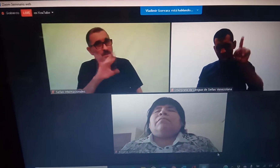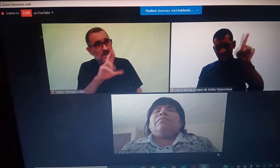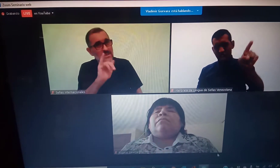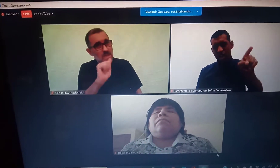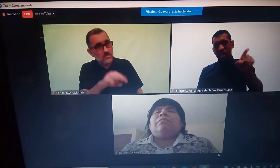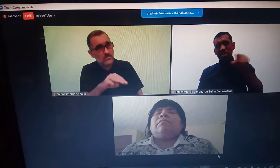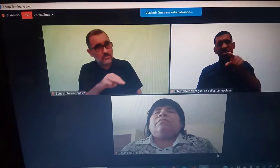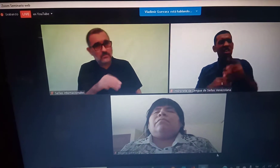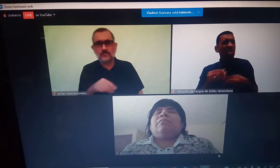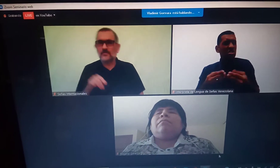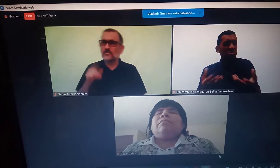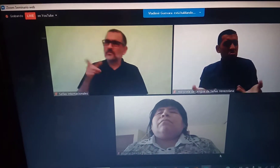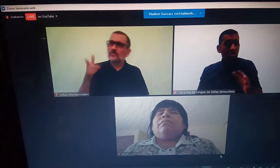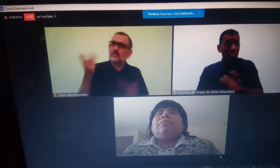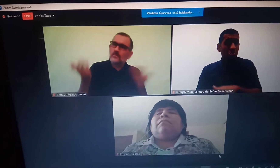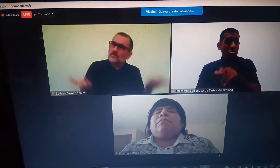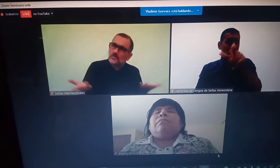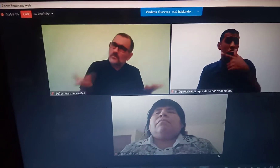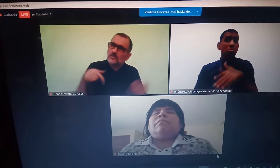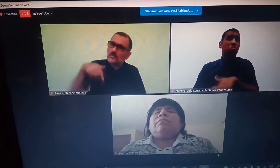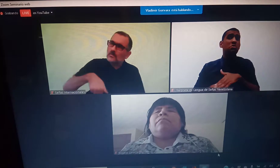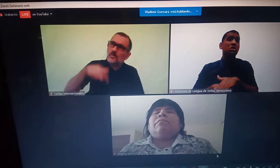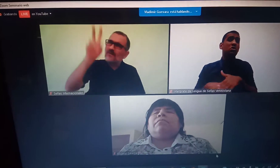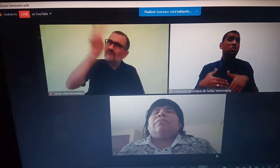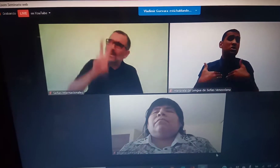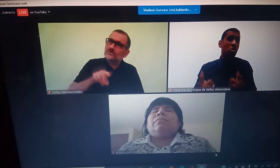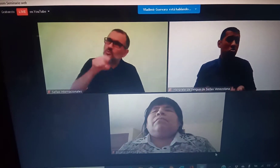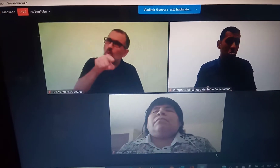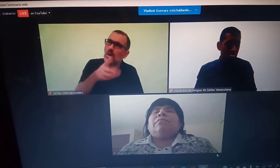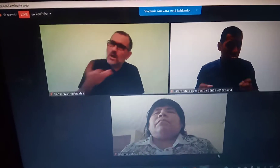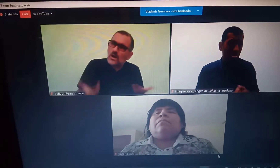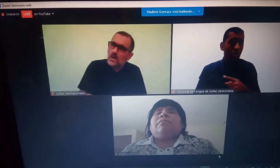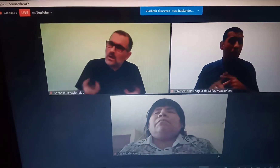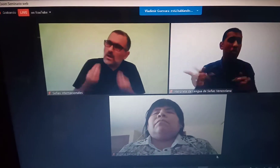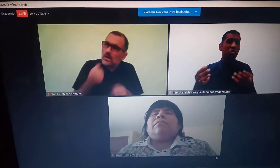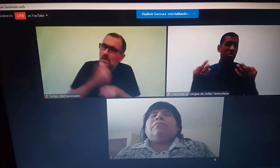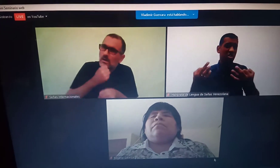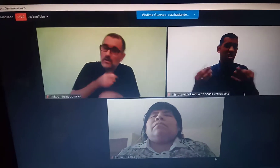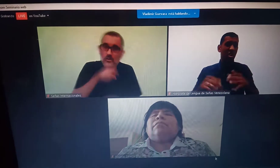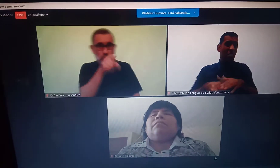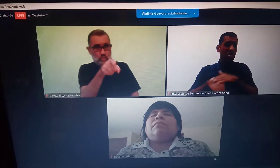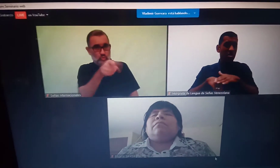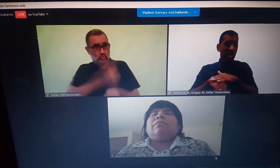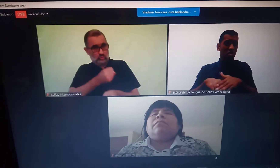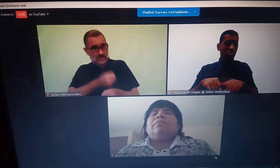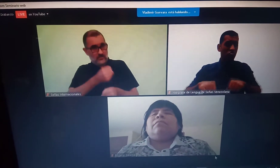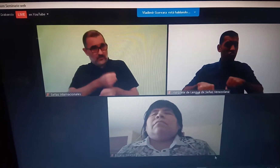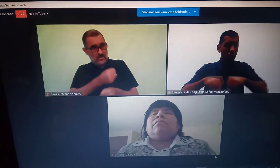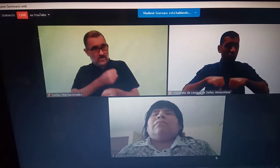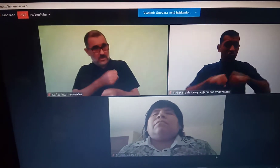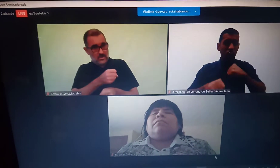Porque, o sea, tú trabajas para el Ministerio de Salud, pero ¿qué está haciendo el Ministerio realmente para,